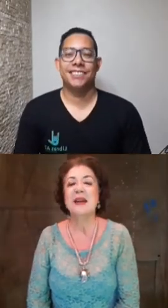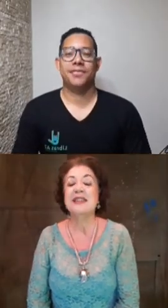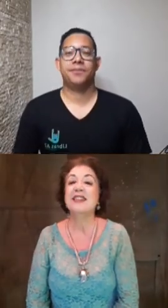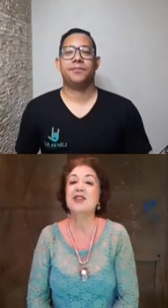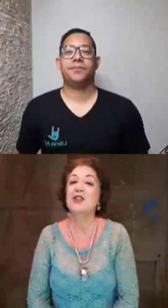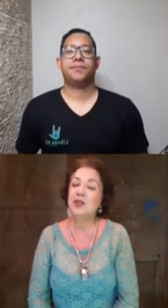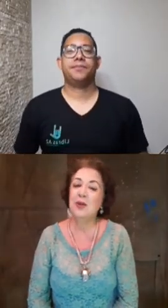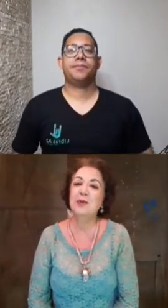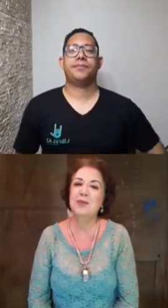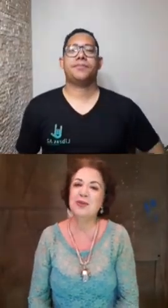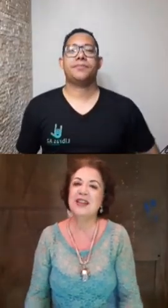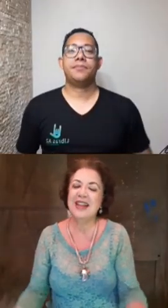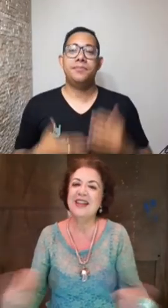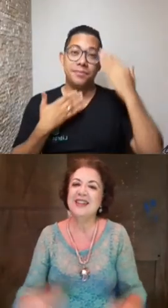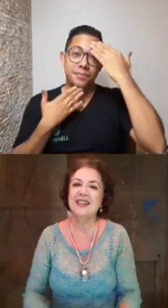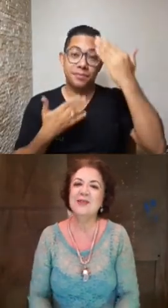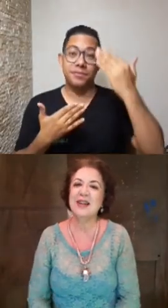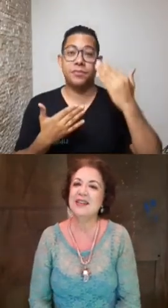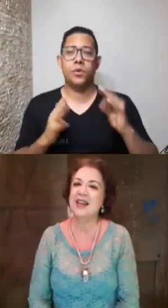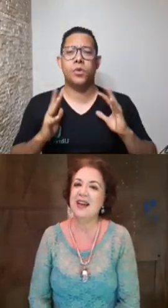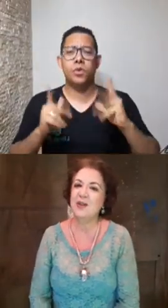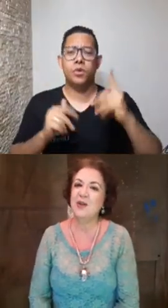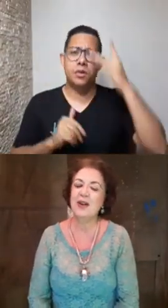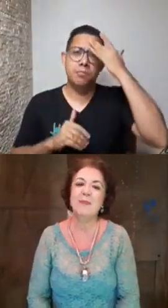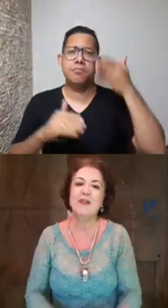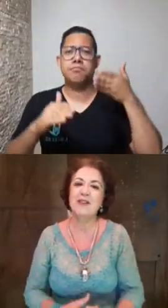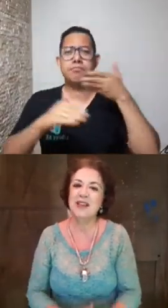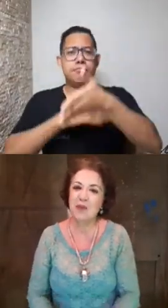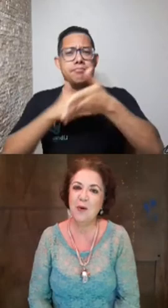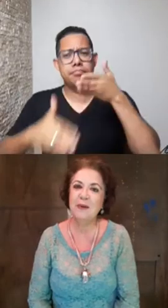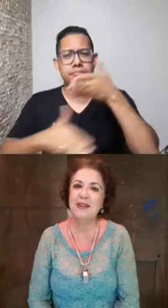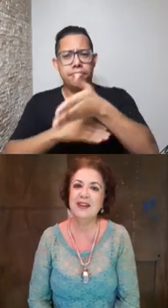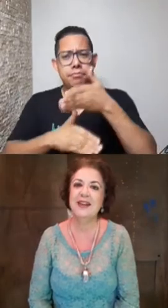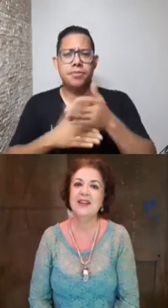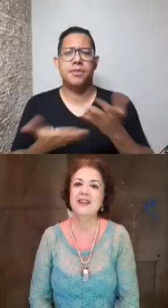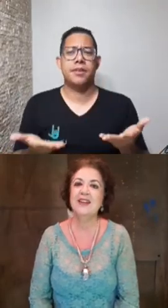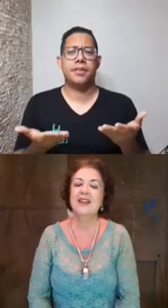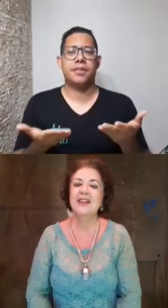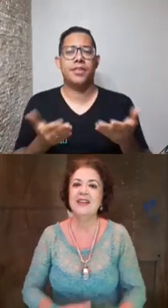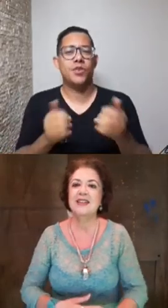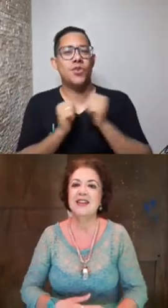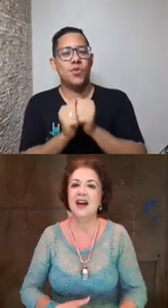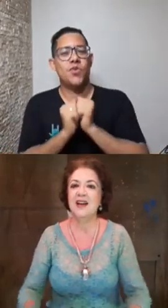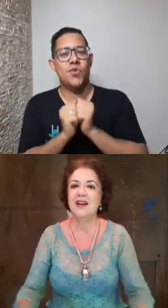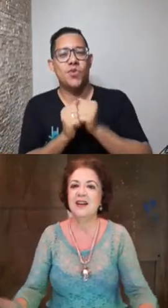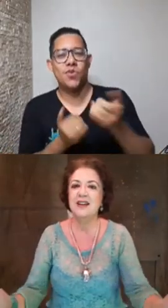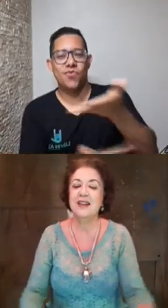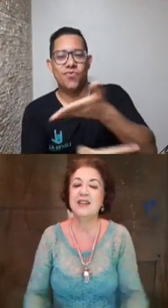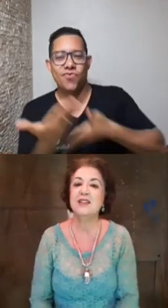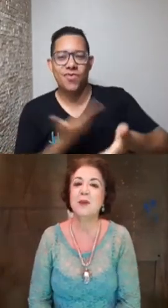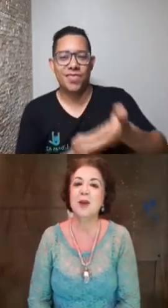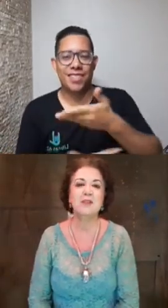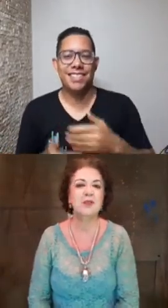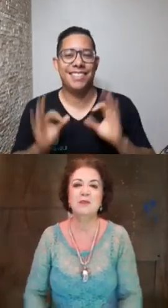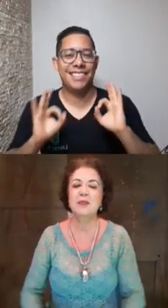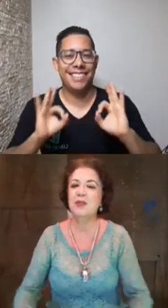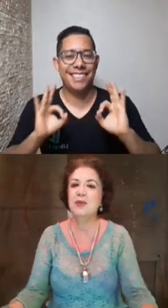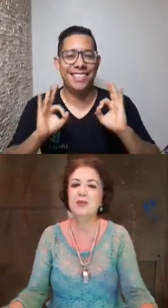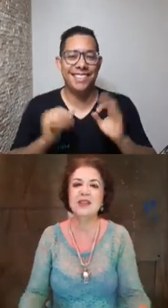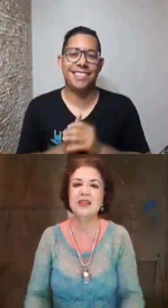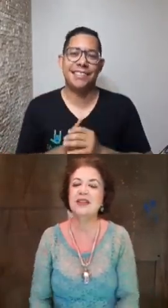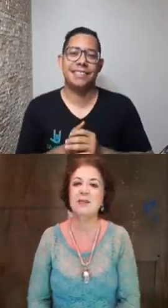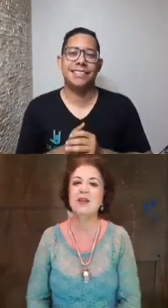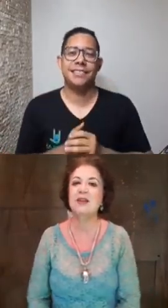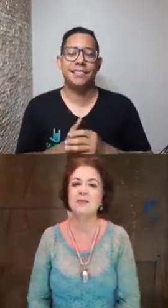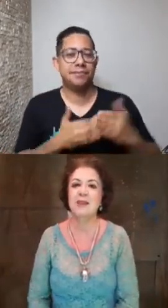Agradeço bastante todo mundo que está entrando na sala agora para fazer companhia nesses próximos